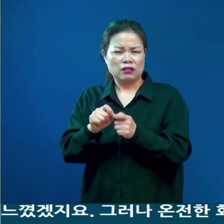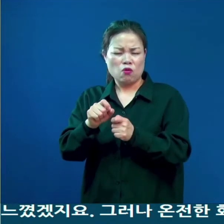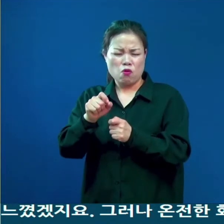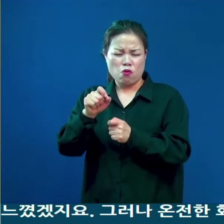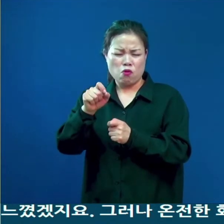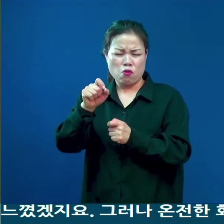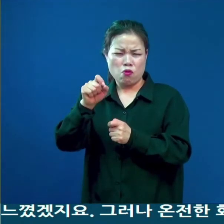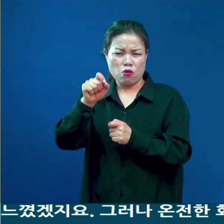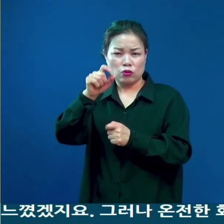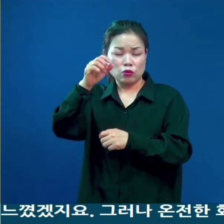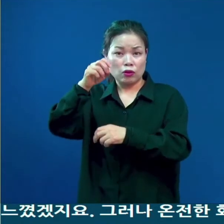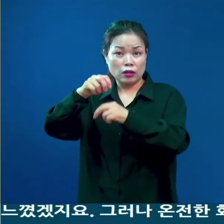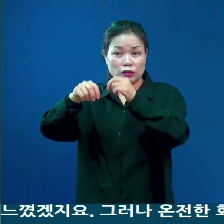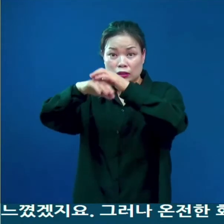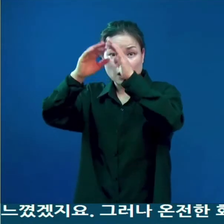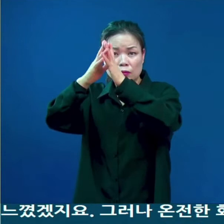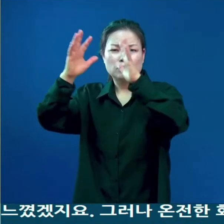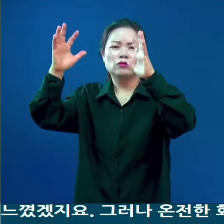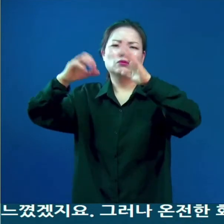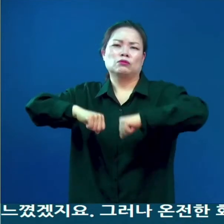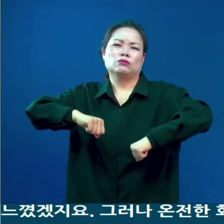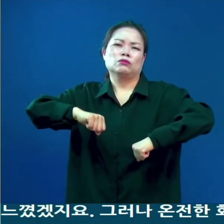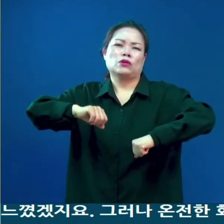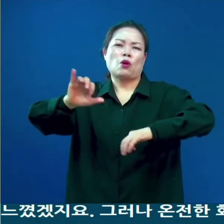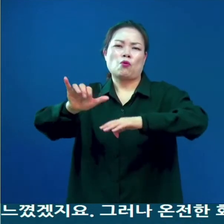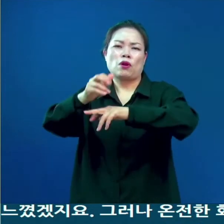것들이 한순간에 다 무너질 수도 있기 때문에.